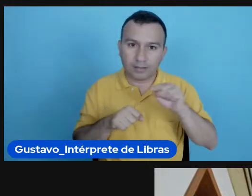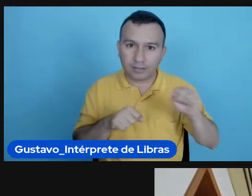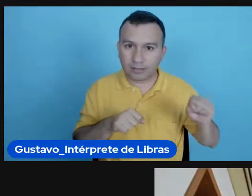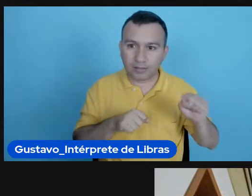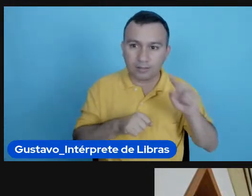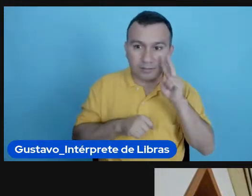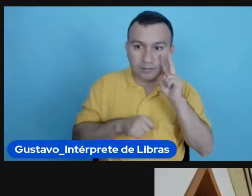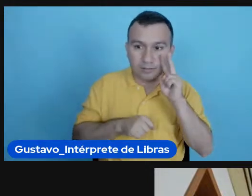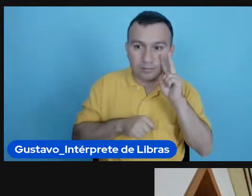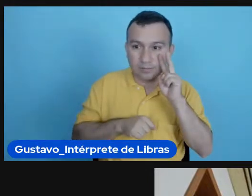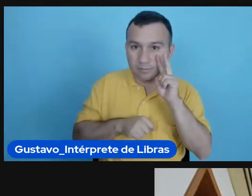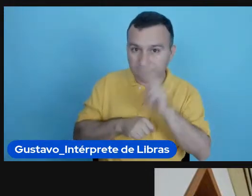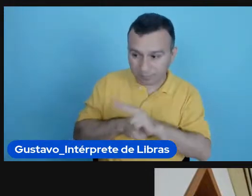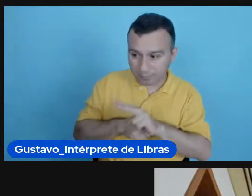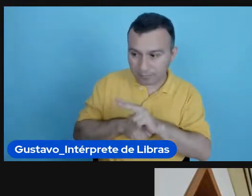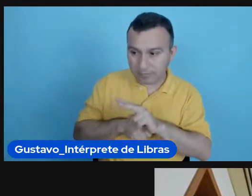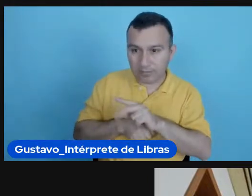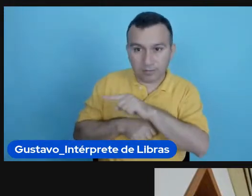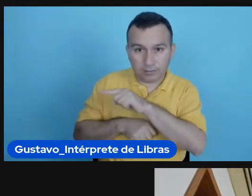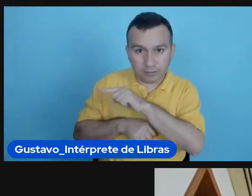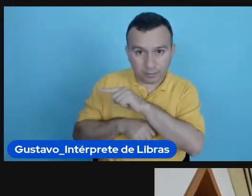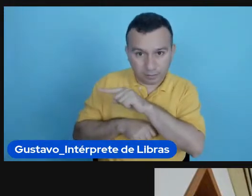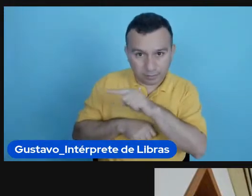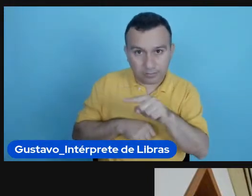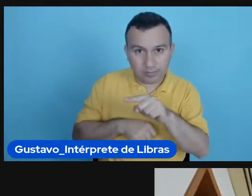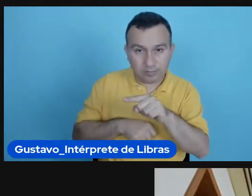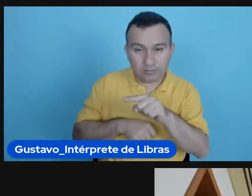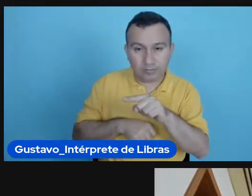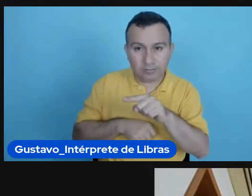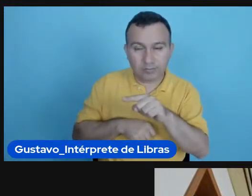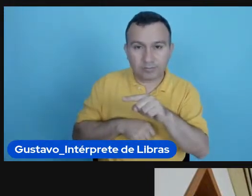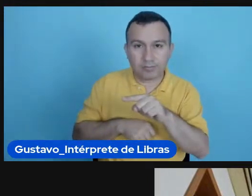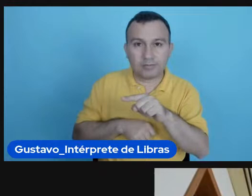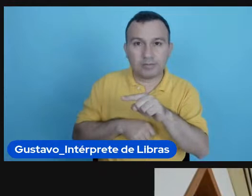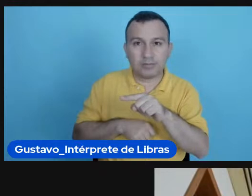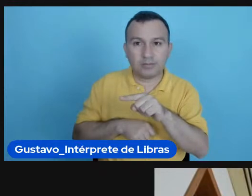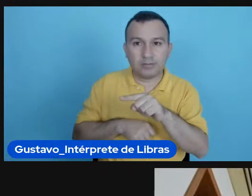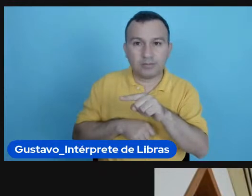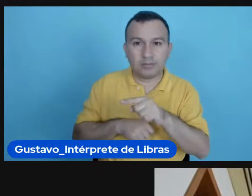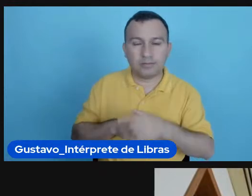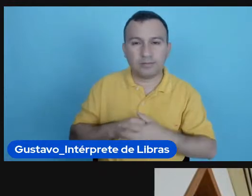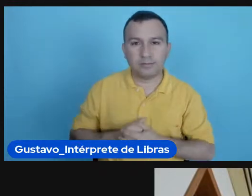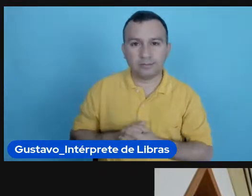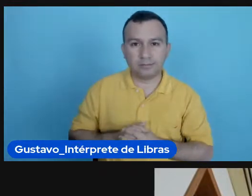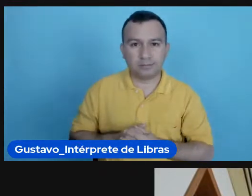e vai, enfim, de alguma forma, isso será